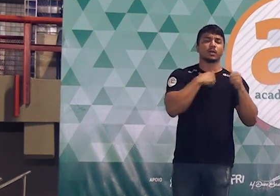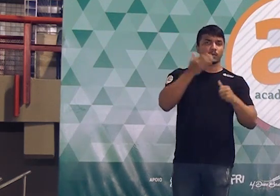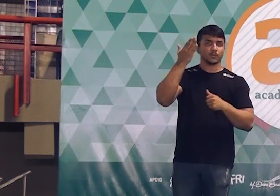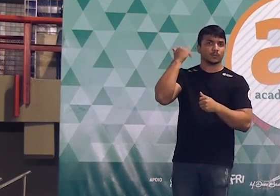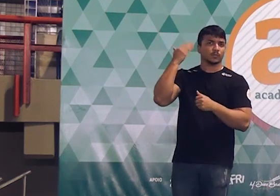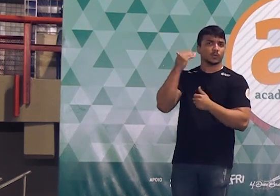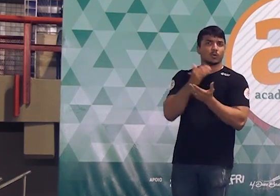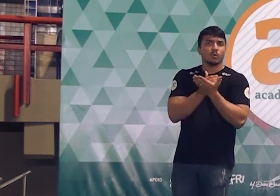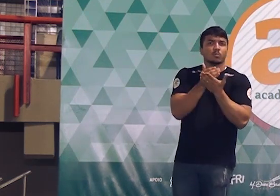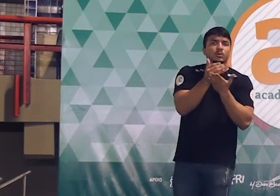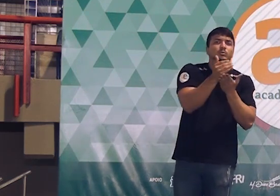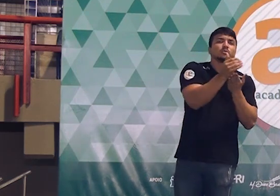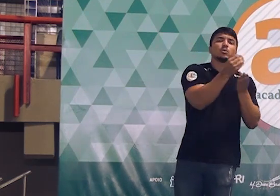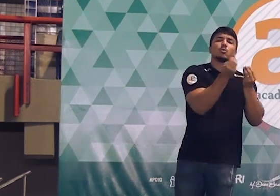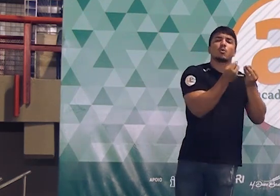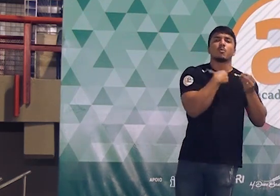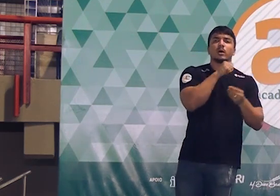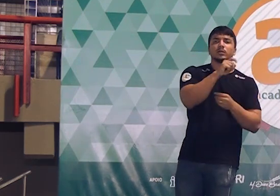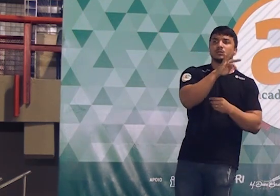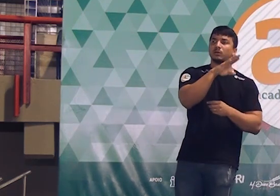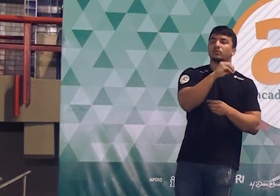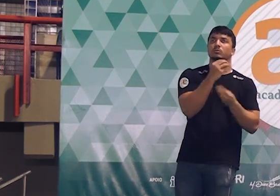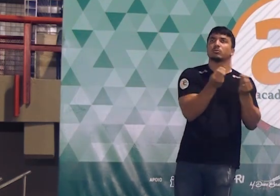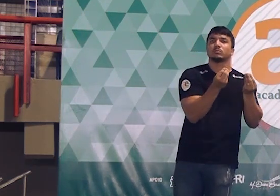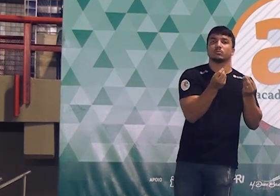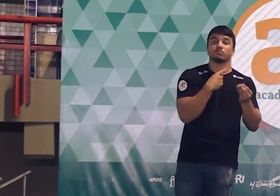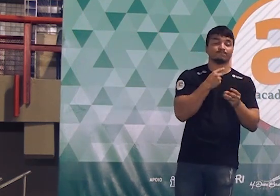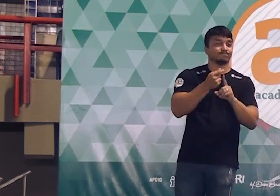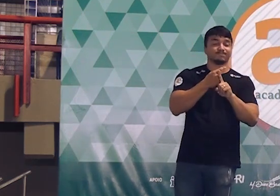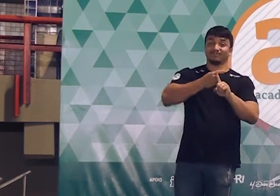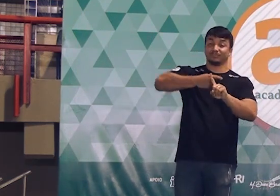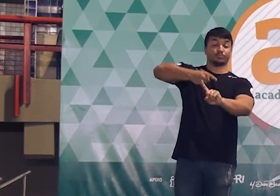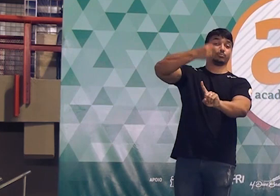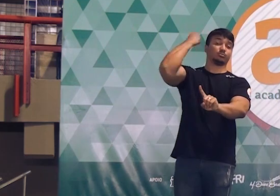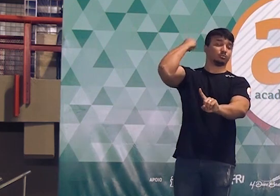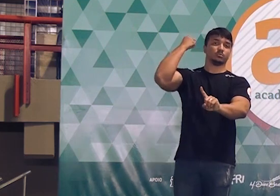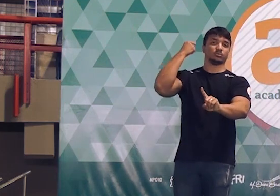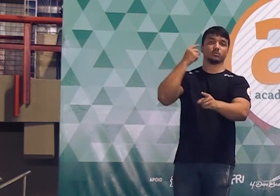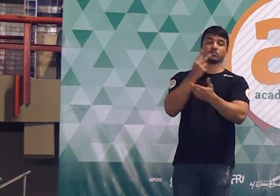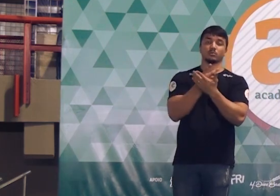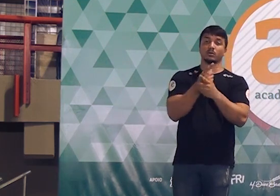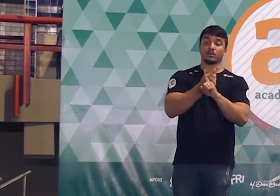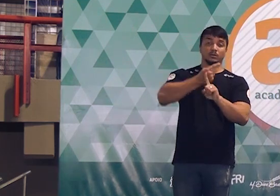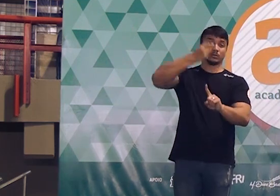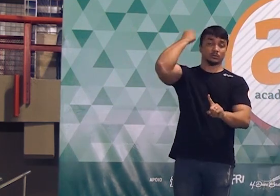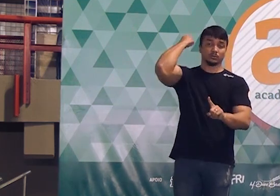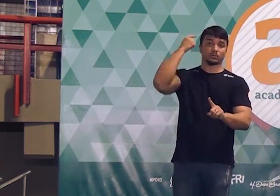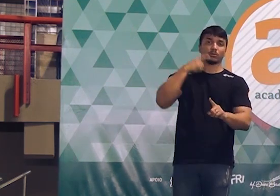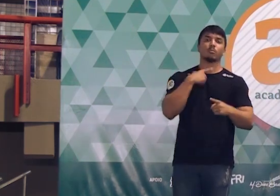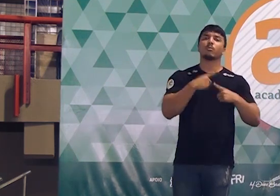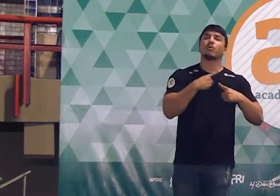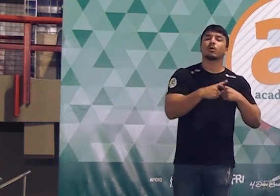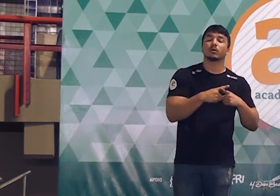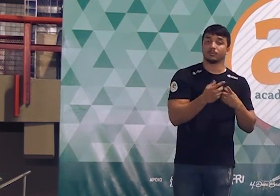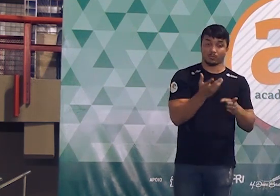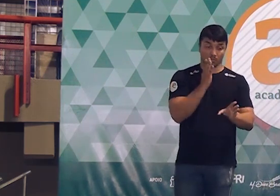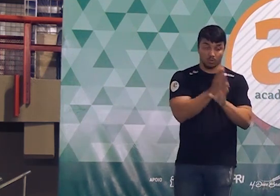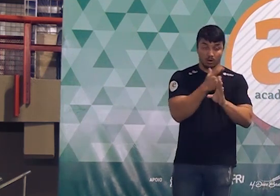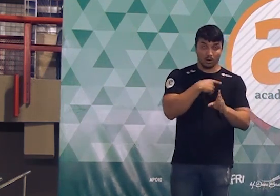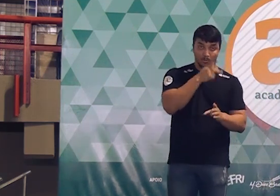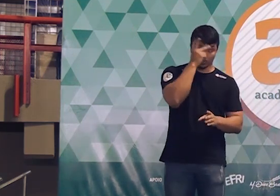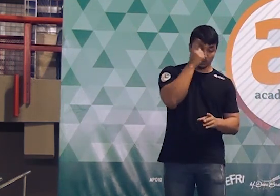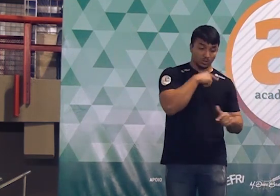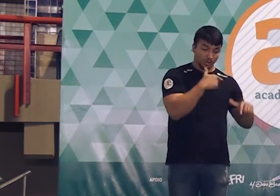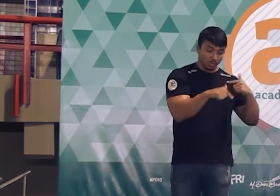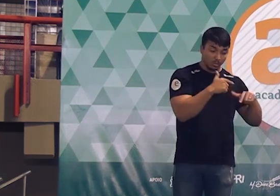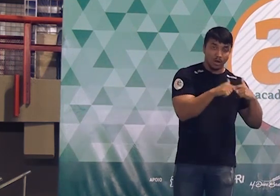quando existe artesanato? Galera, desde sempre. Desde sempre existe artesanato. Por quê? O artesão é o